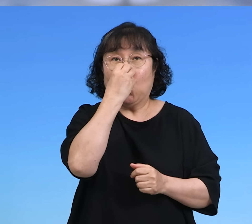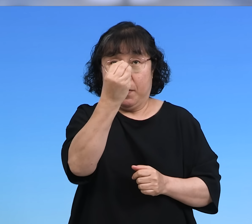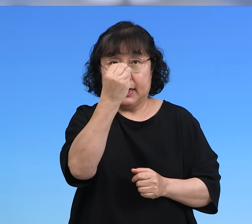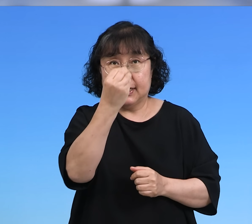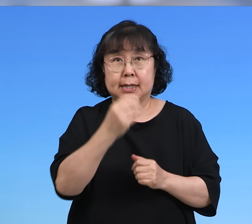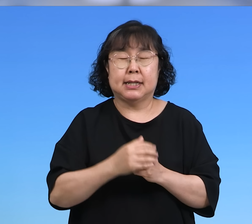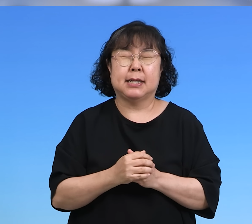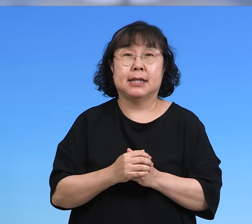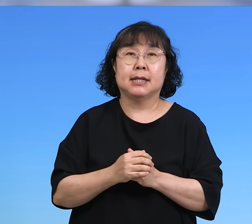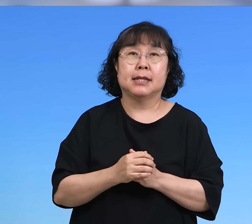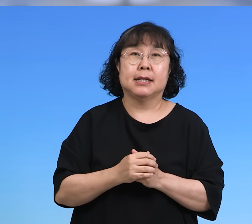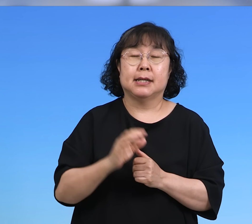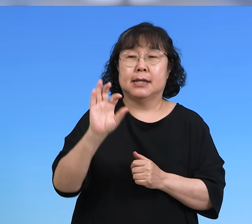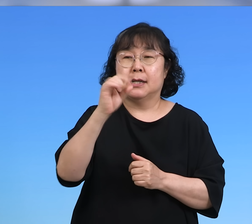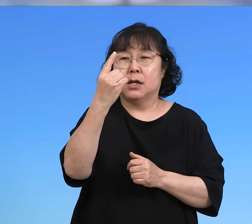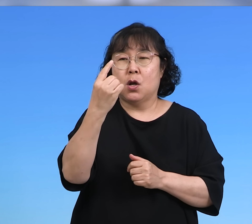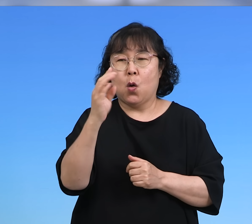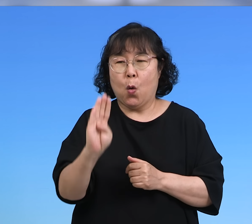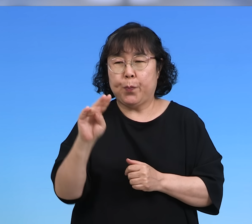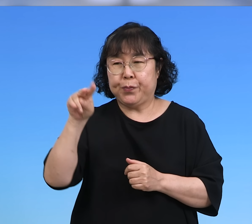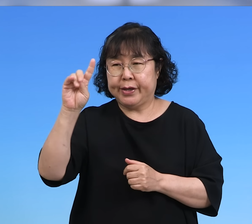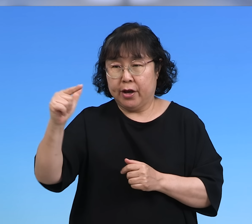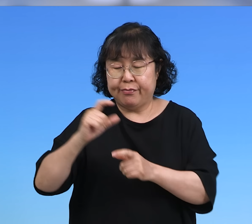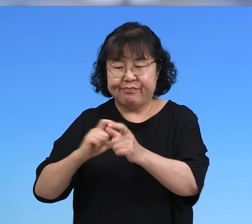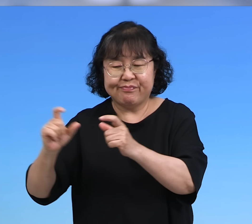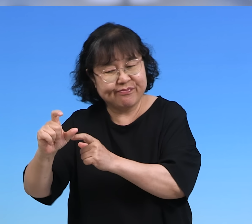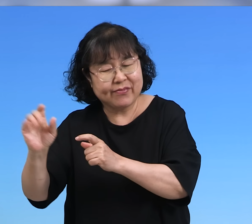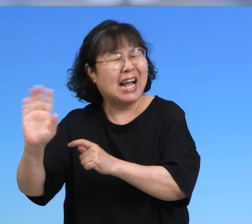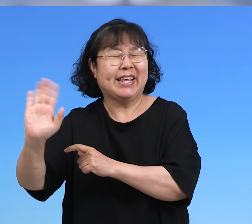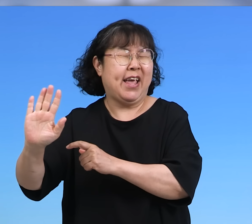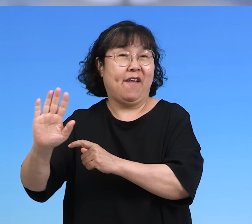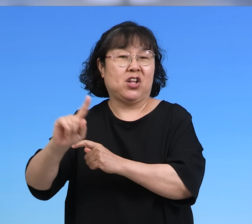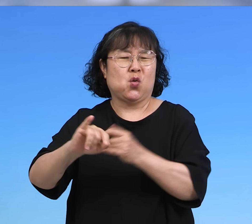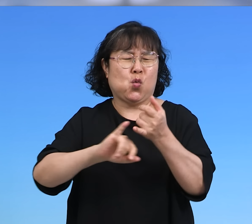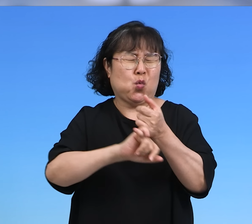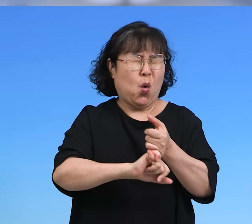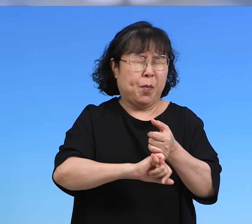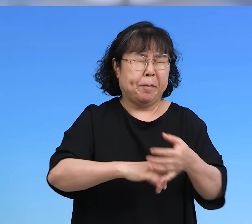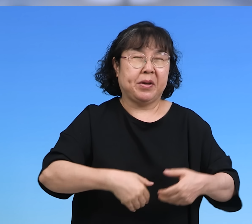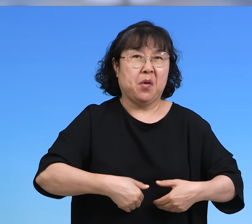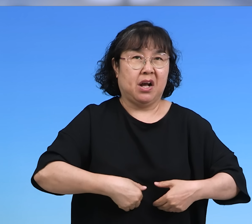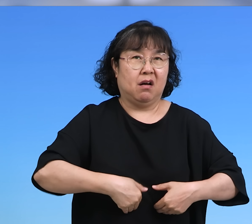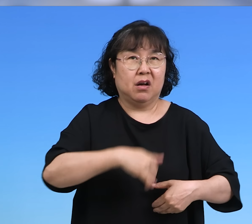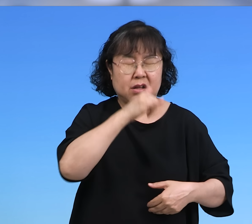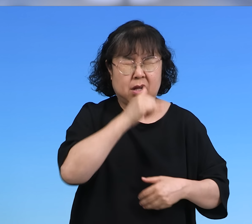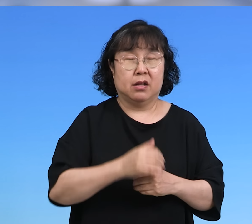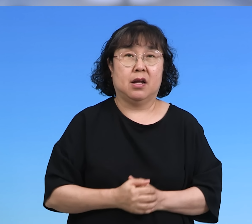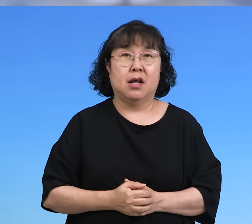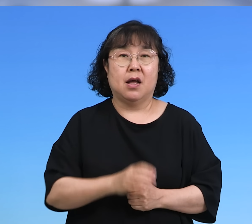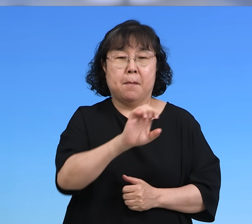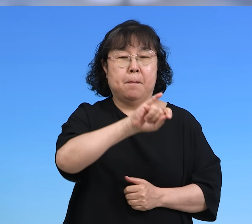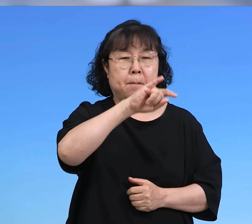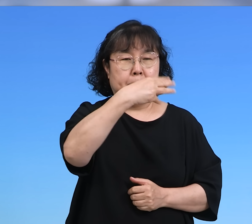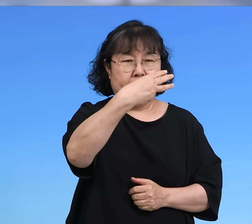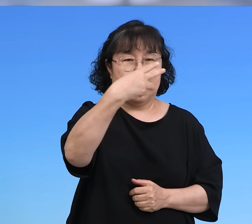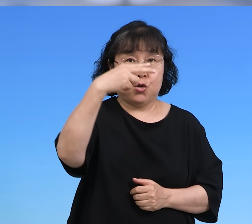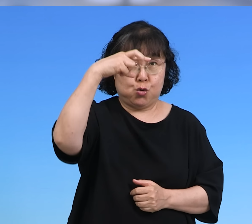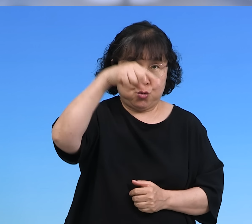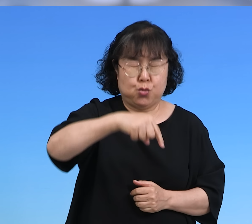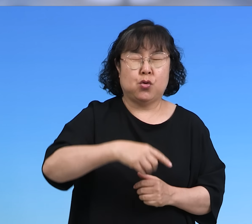여러분, 교만은요, 이게 옵션이 아니에요. 필수예요, 필수. 이게 무슨